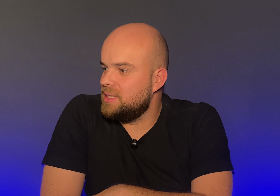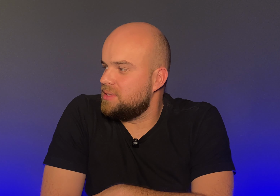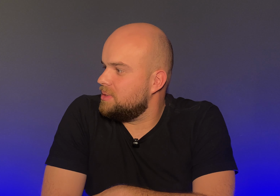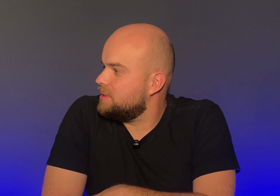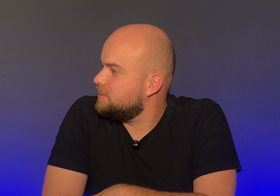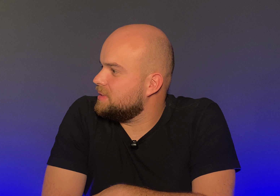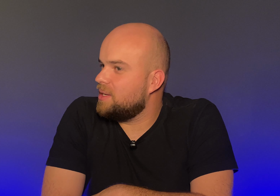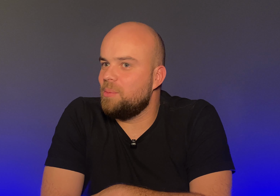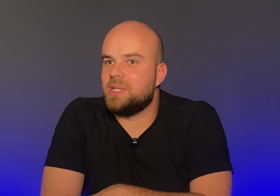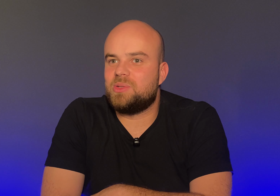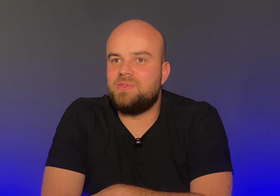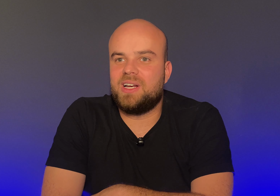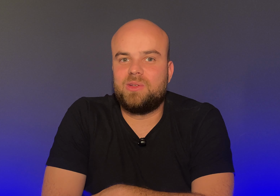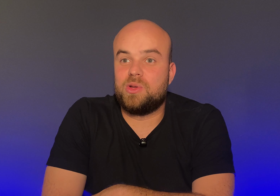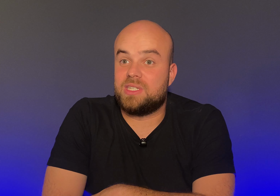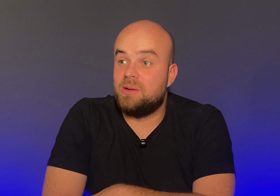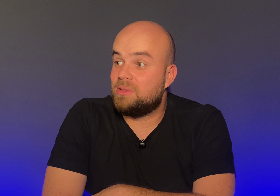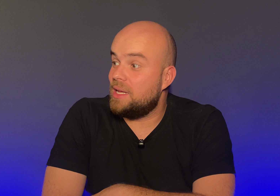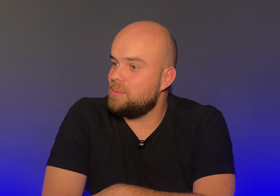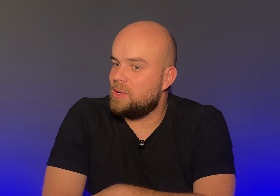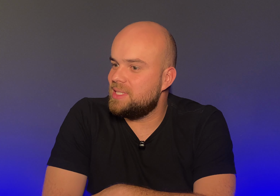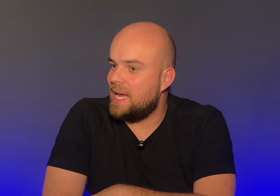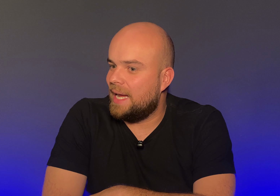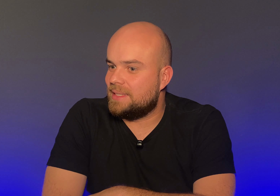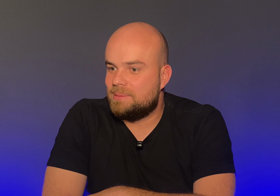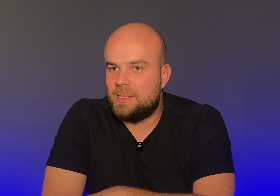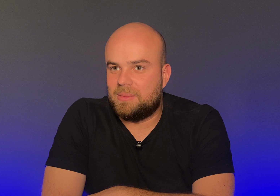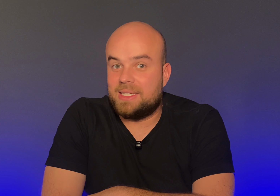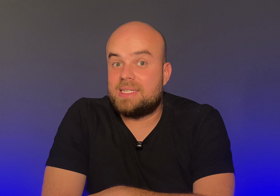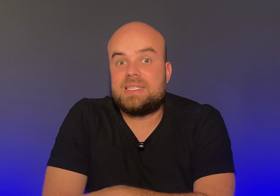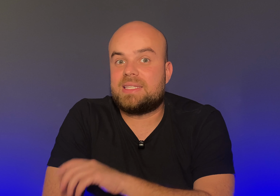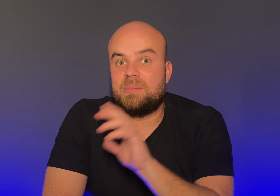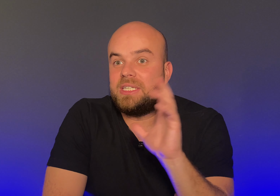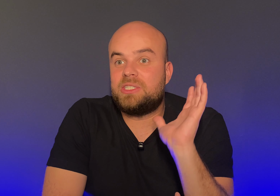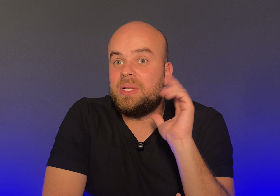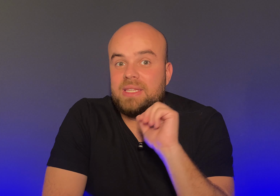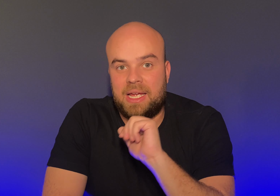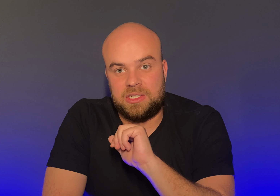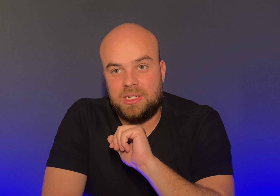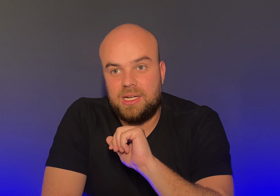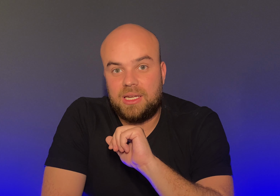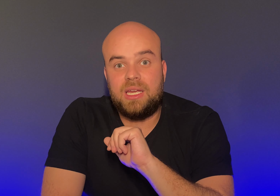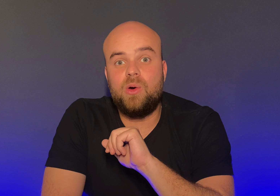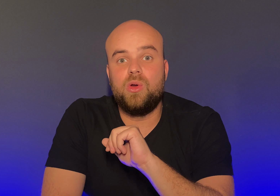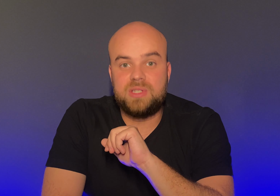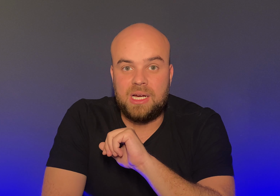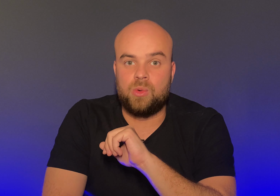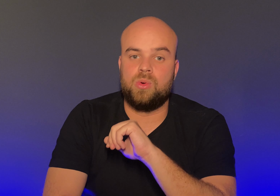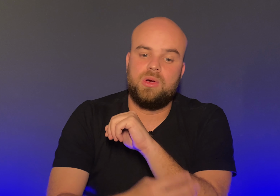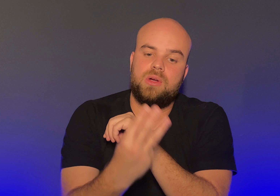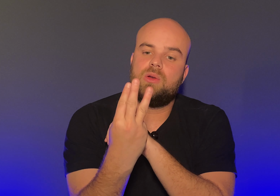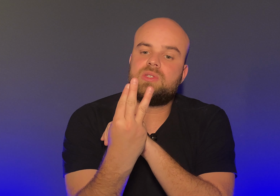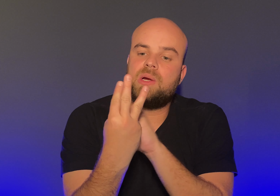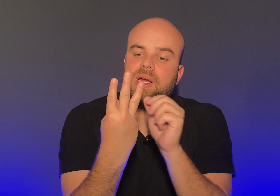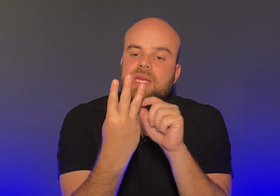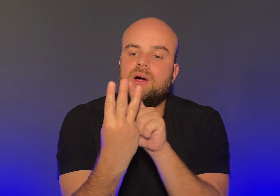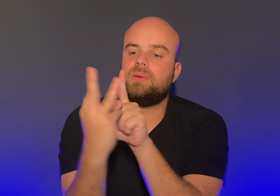falo Jesus já começou falando losango tem alguma coisa errada esse sistema a gente não entende que que é um losango losango aqui ó